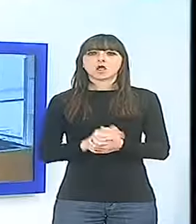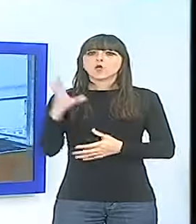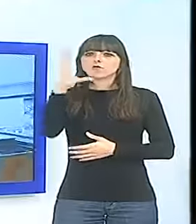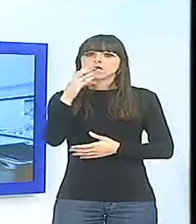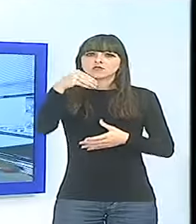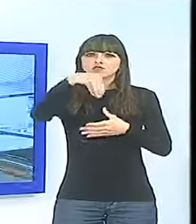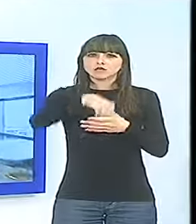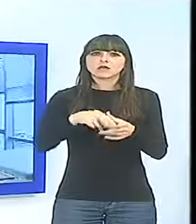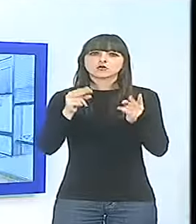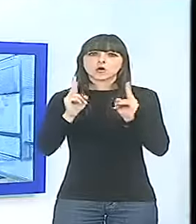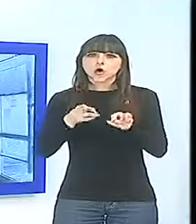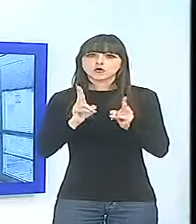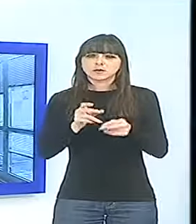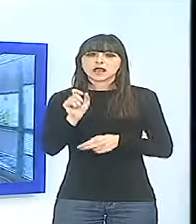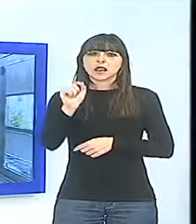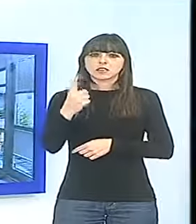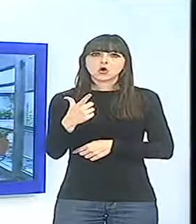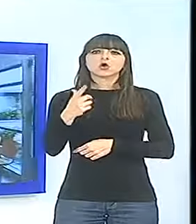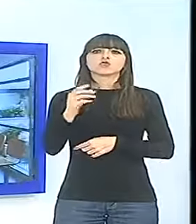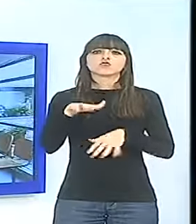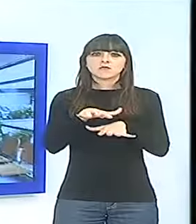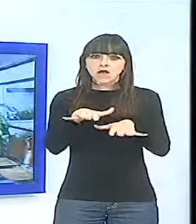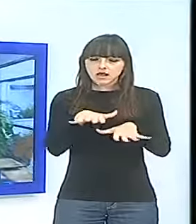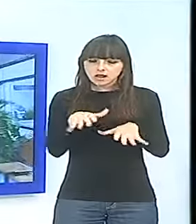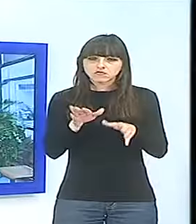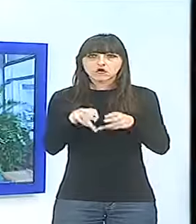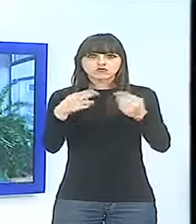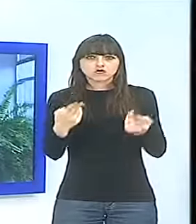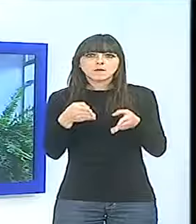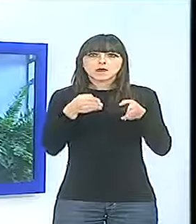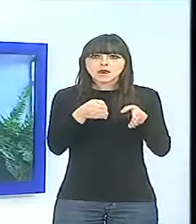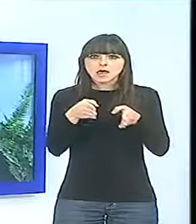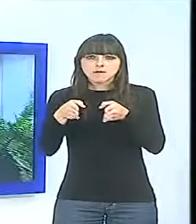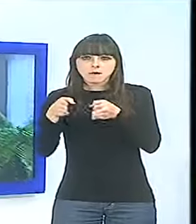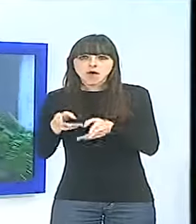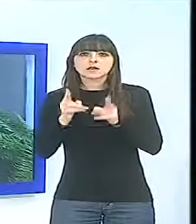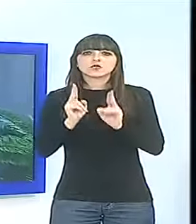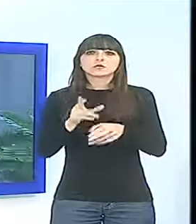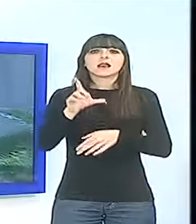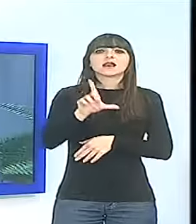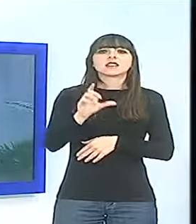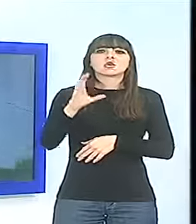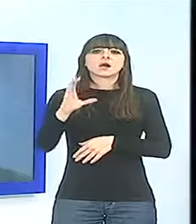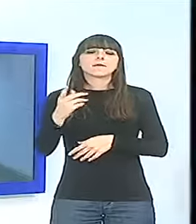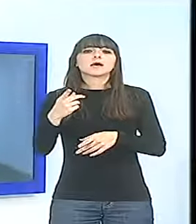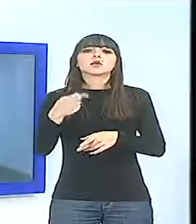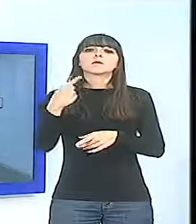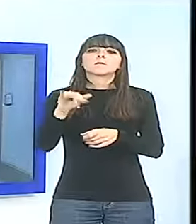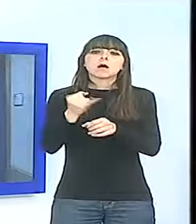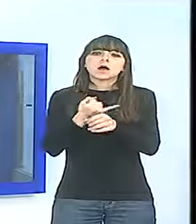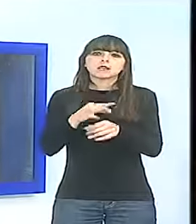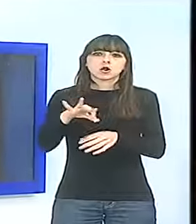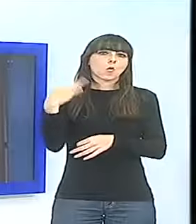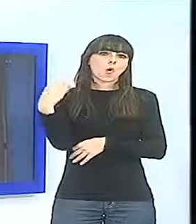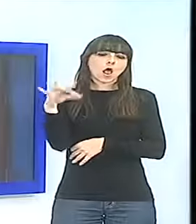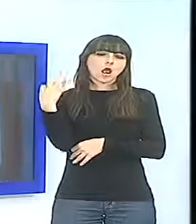all'interno dell'azienda sanitaria 12 Viareggio alla scoperta dei reparti dell'ospedale di Lido di Camaiore, delle sue eccellenze e degli